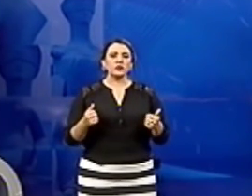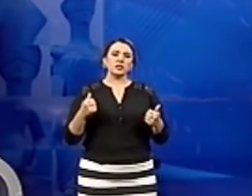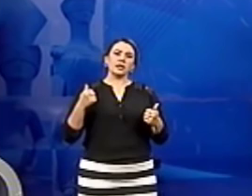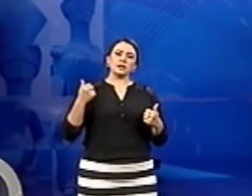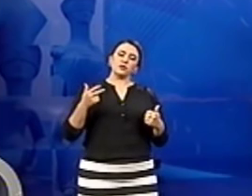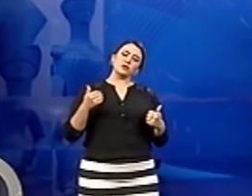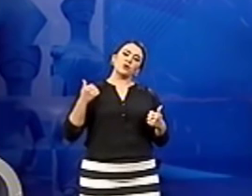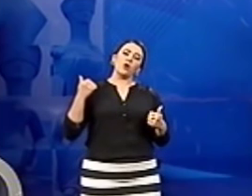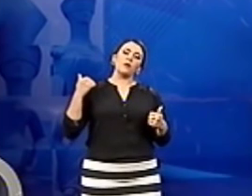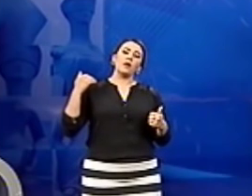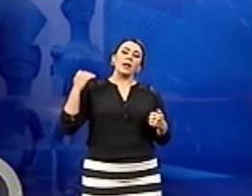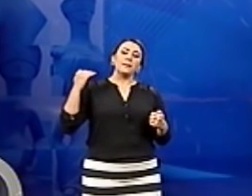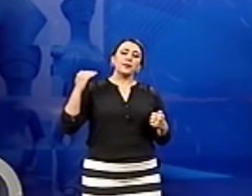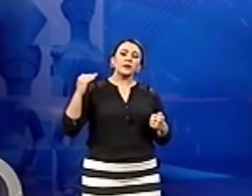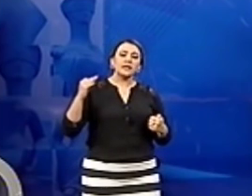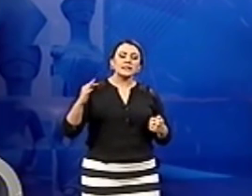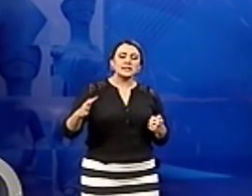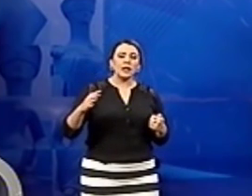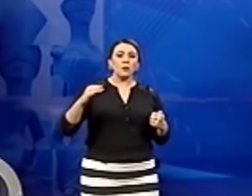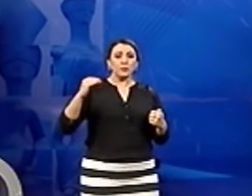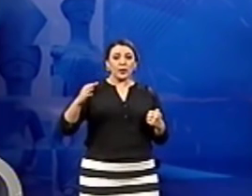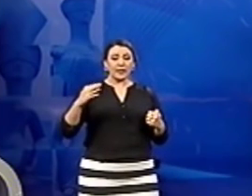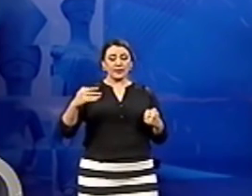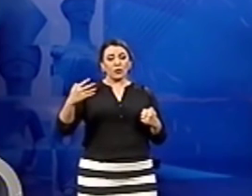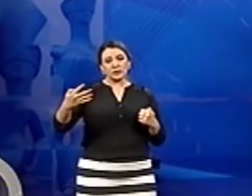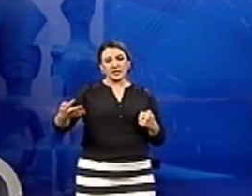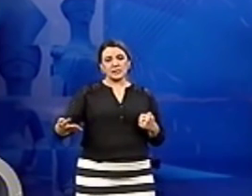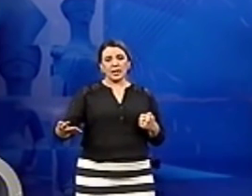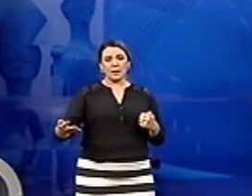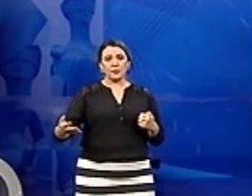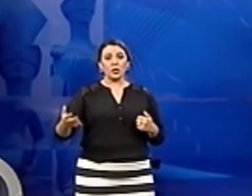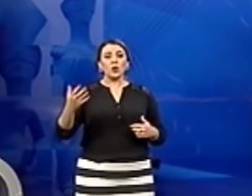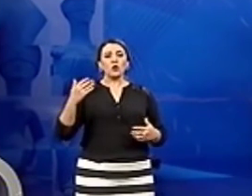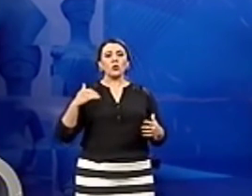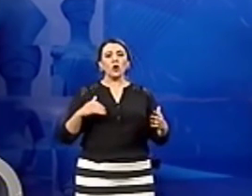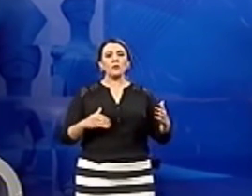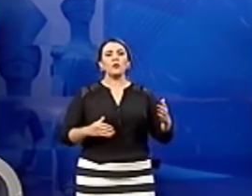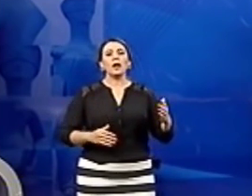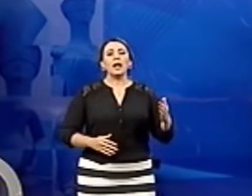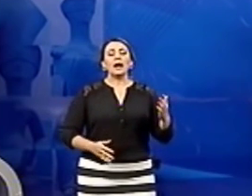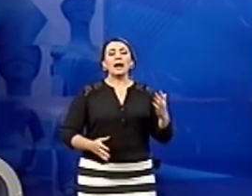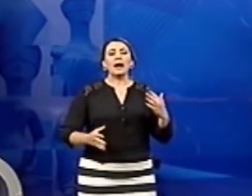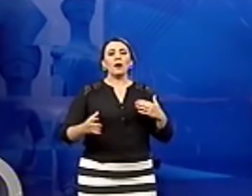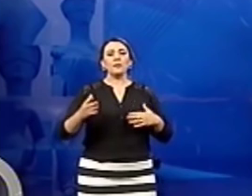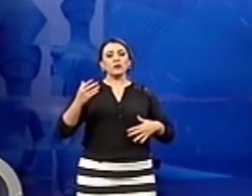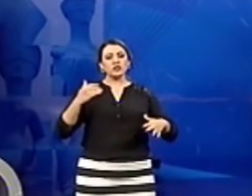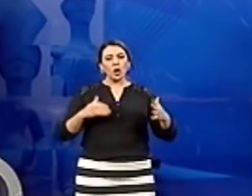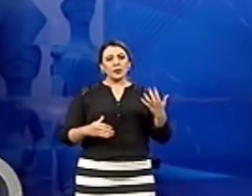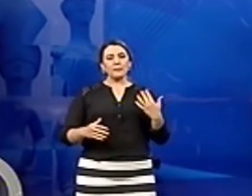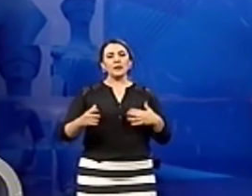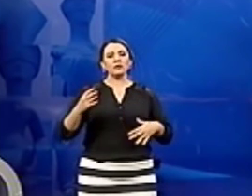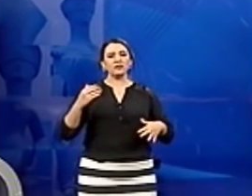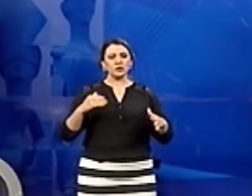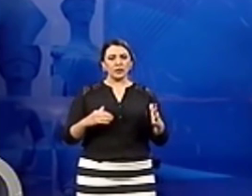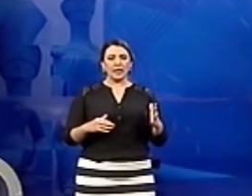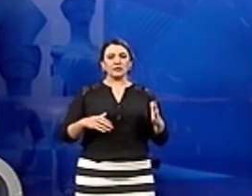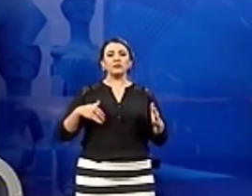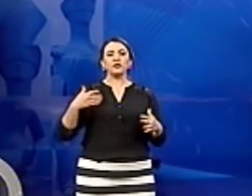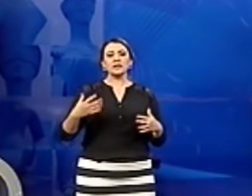saúde, questões como proteção. Porque o que acontecia à época? Como a mão de obra manufaturada foi